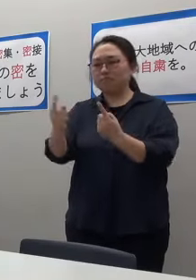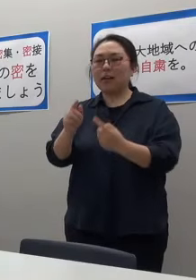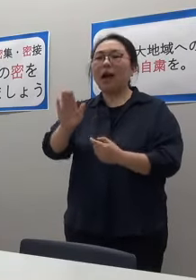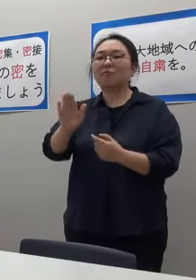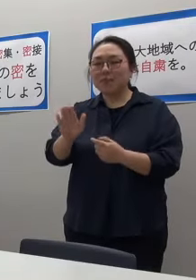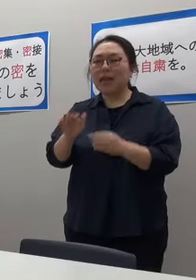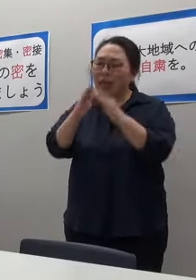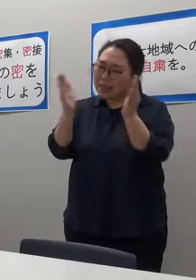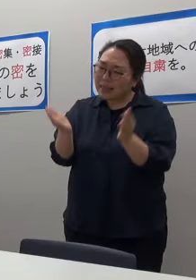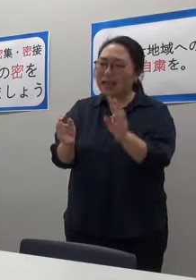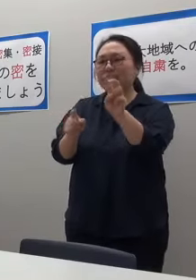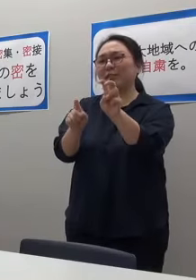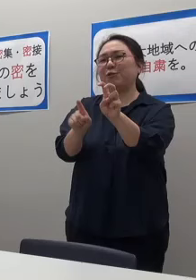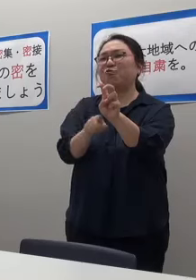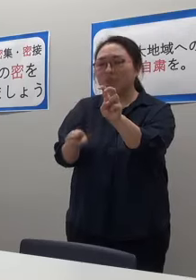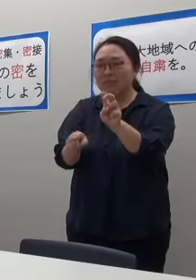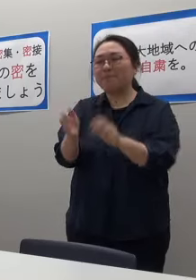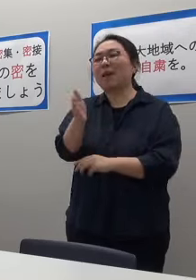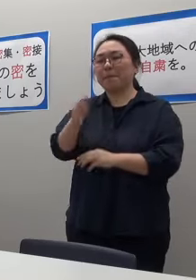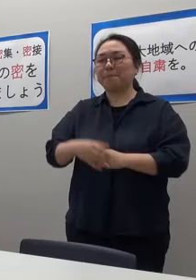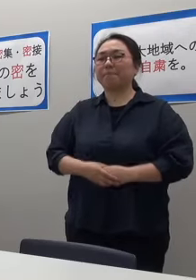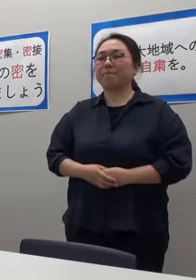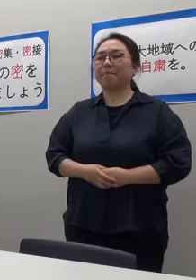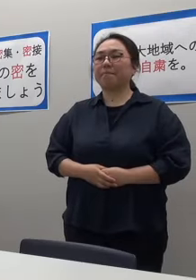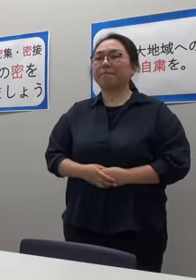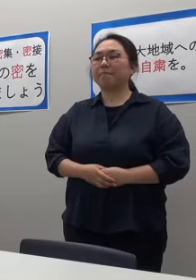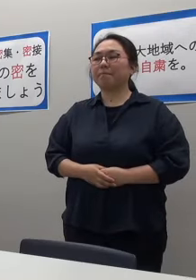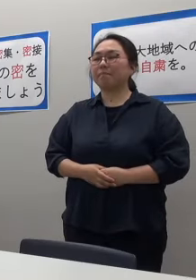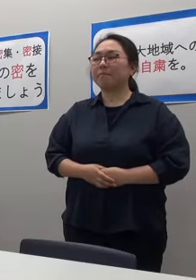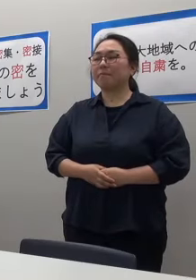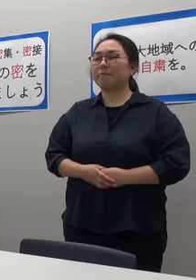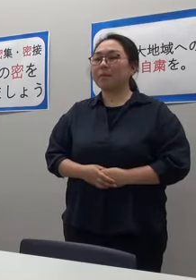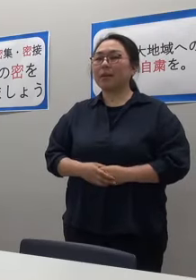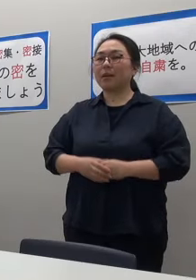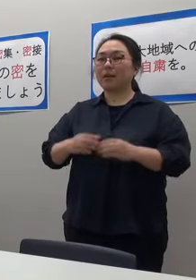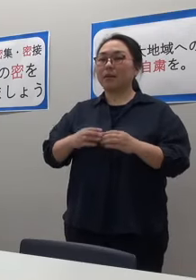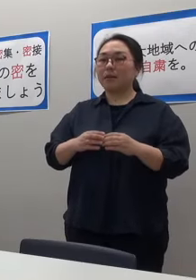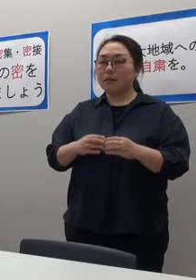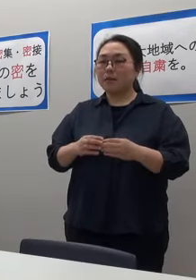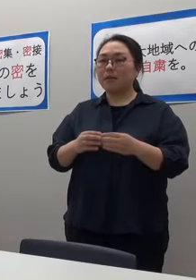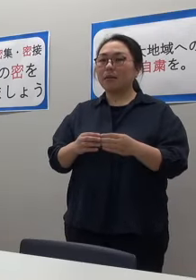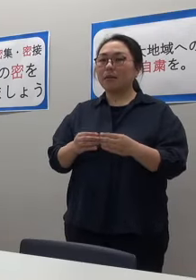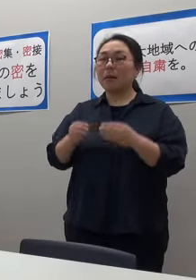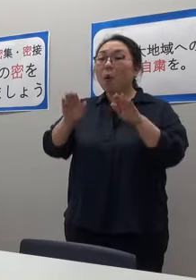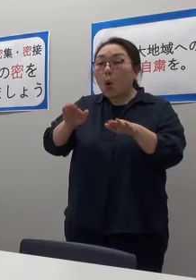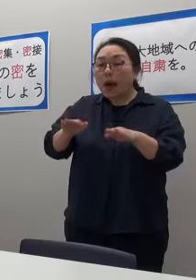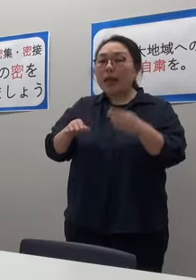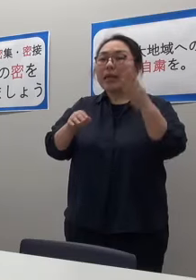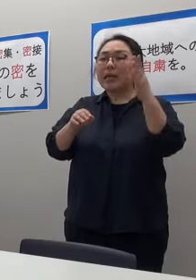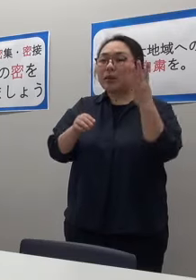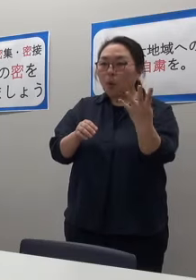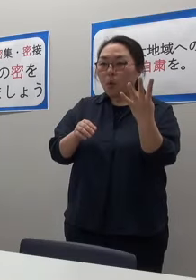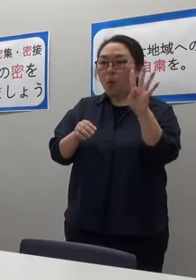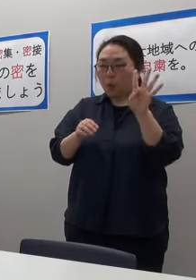。 市としてはこの、まあ、新たな4例目から6例目に対しては、3例目